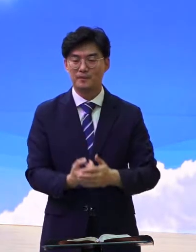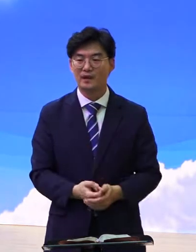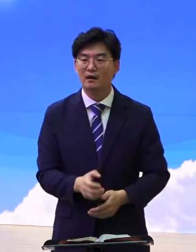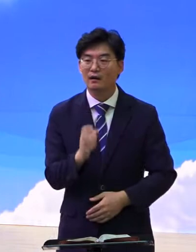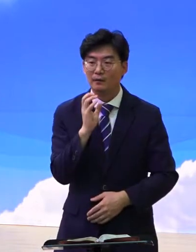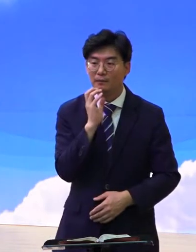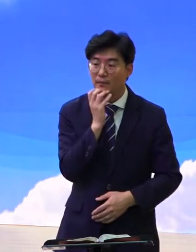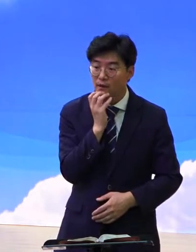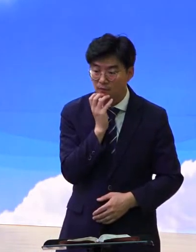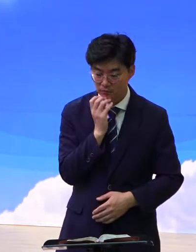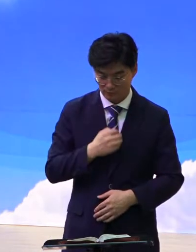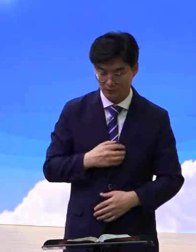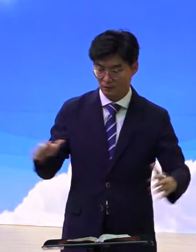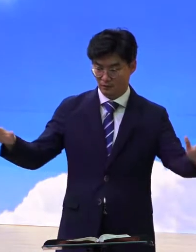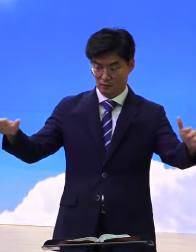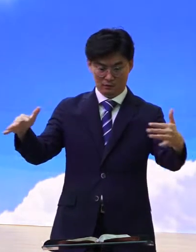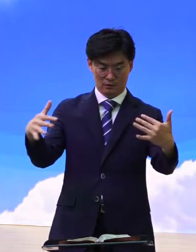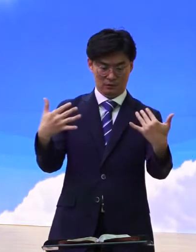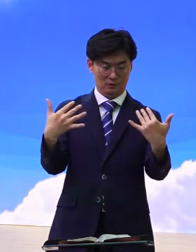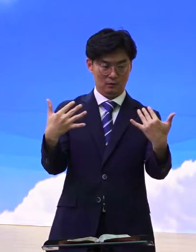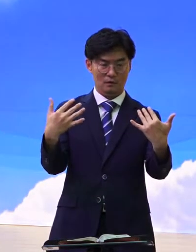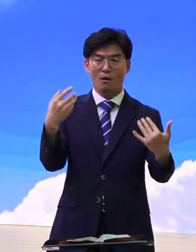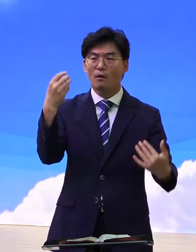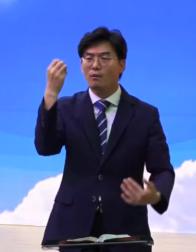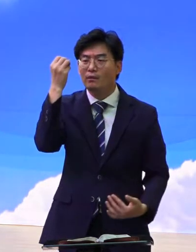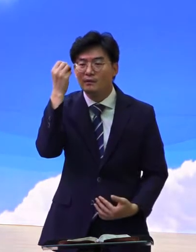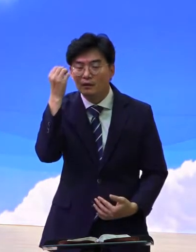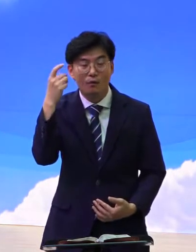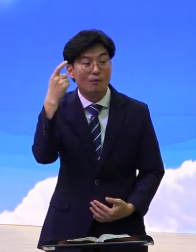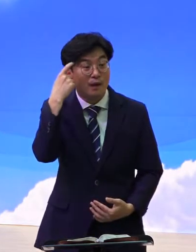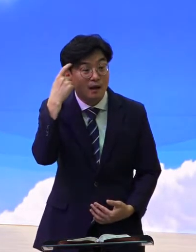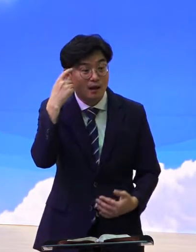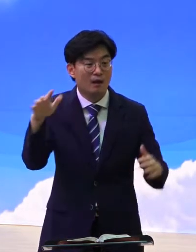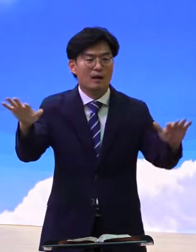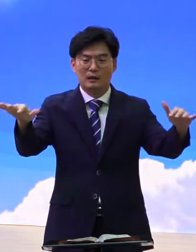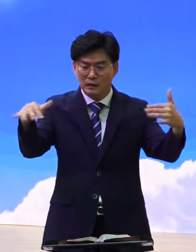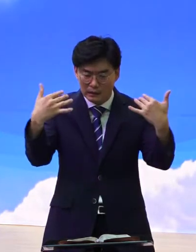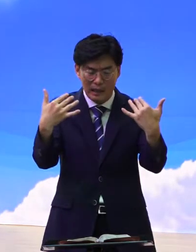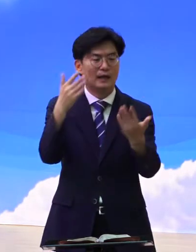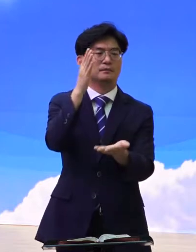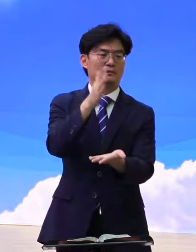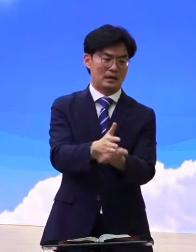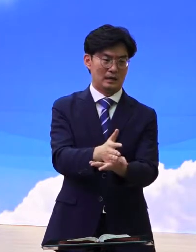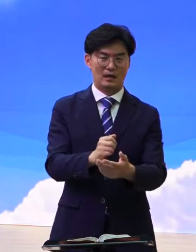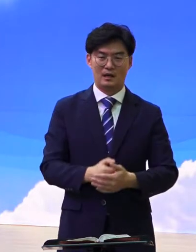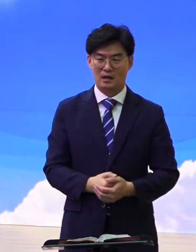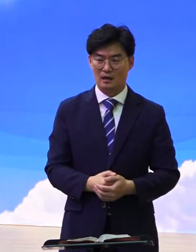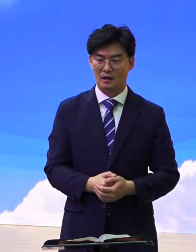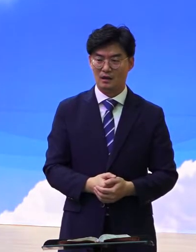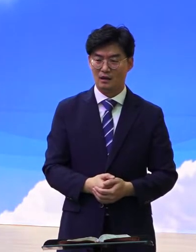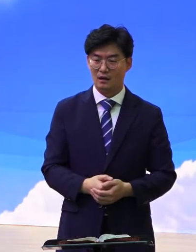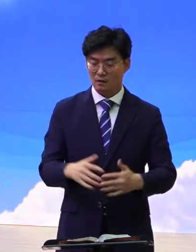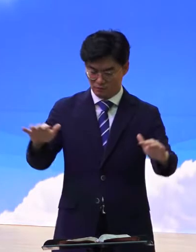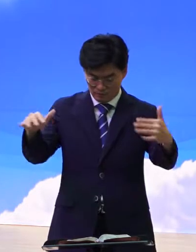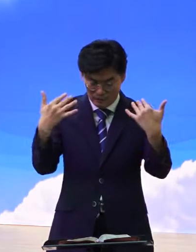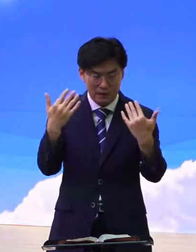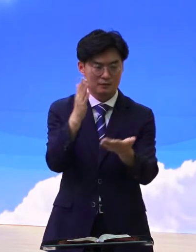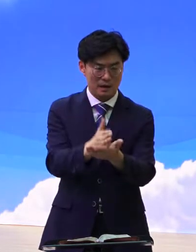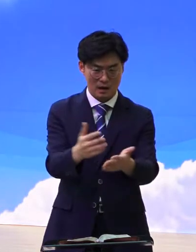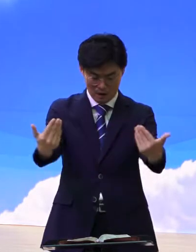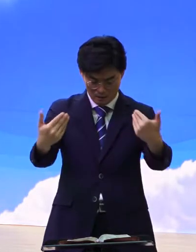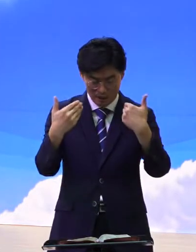사람들이 몰려드는 것을 보고 이번에 베드로가 아마 놀란 듯합니다. 그래서 펄쩍 뛰면서 이야기를 하죠. 왜 우리를 주목하느냐? 왜